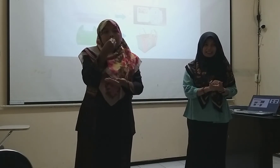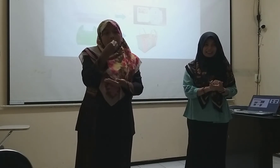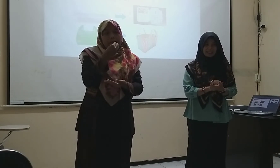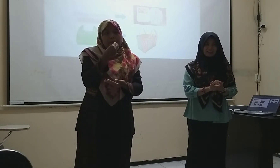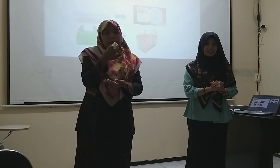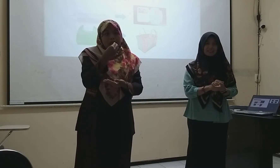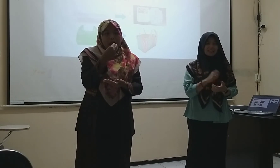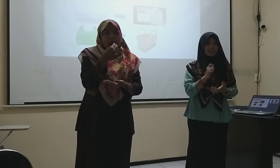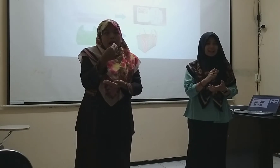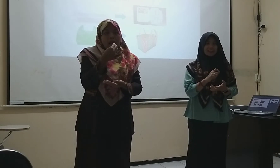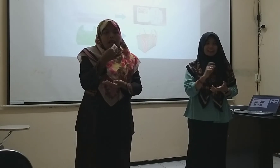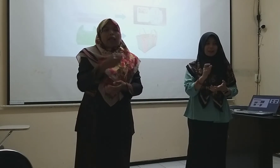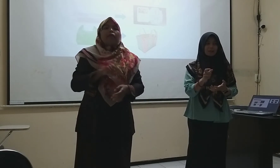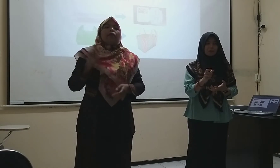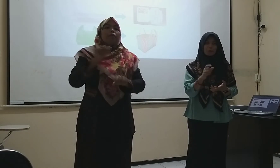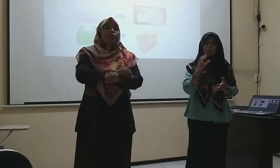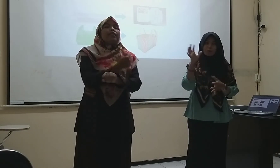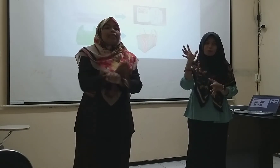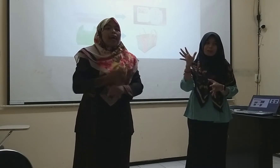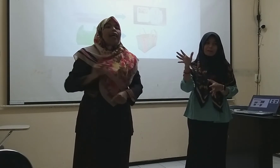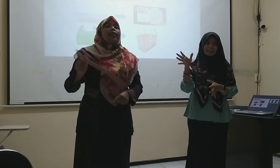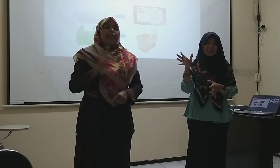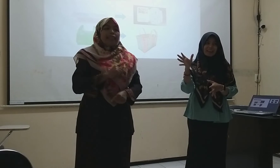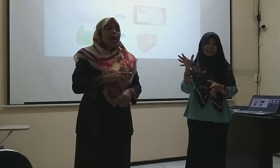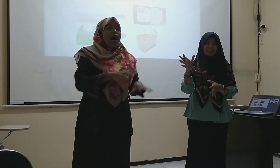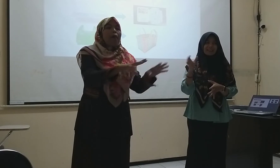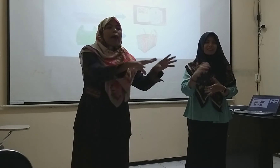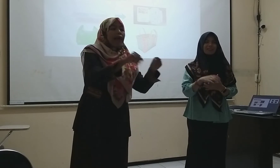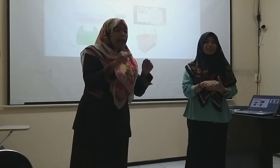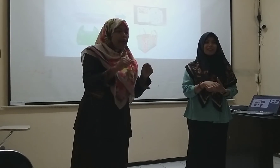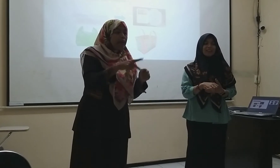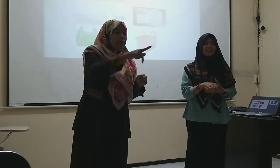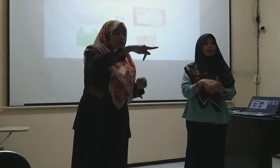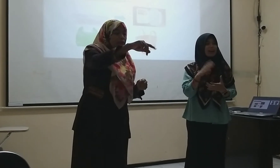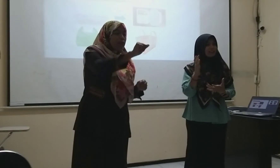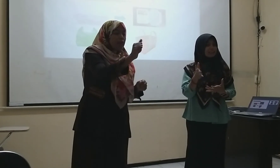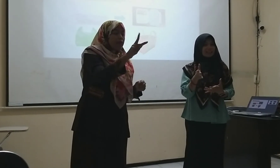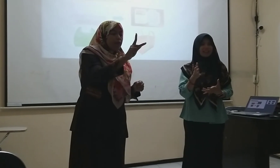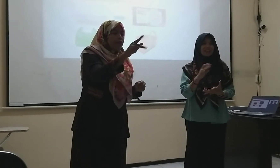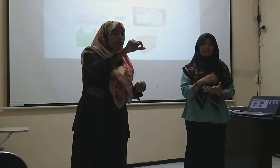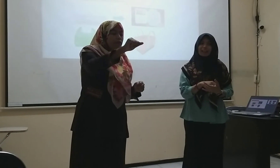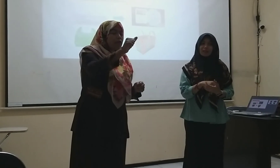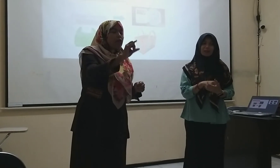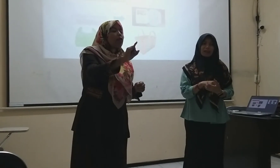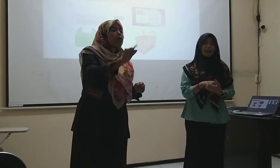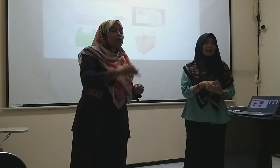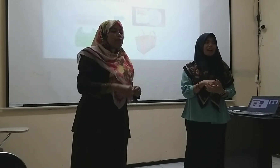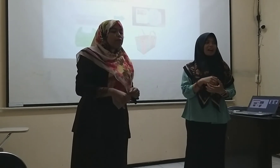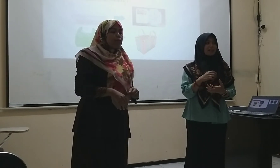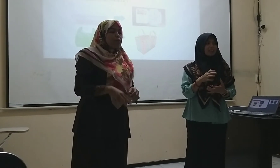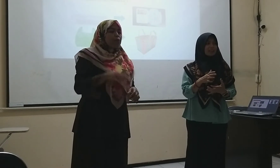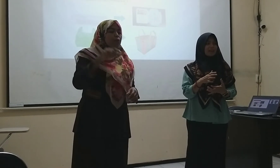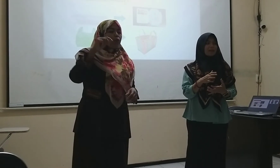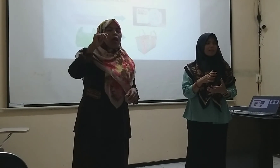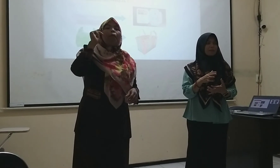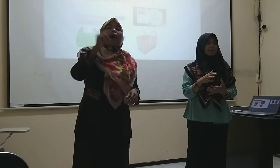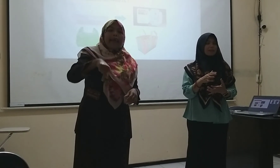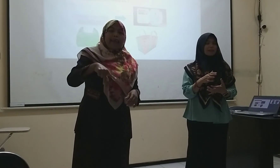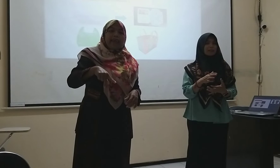lagi gitu. Jadi kan tidak menumpuk-numpuk sampahnya gitu. Itu hal kecil yang kita lakukan agar